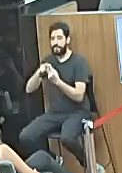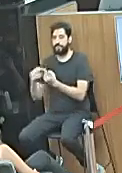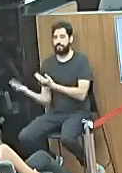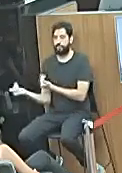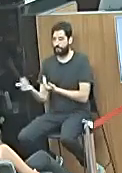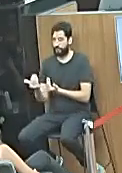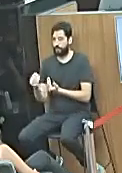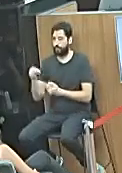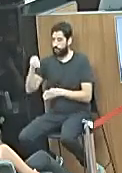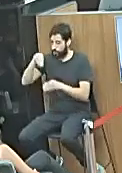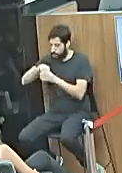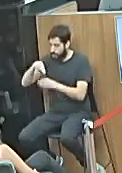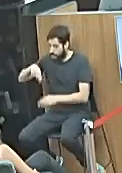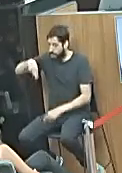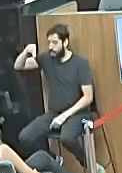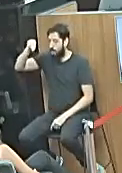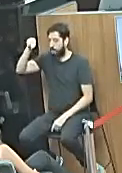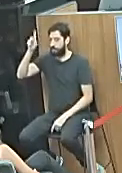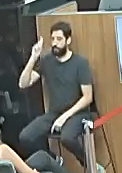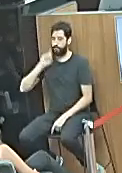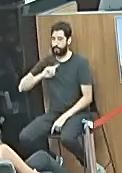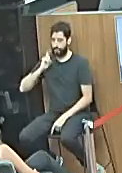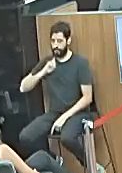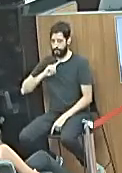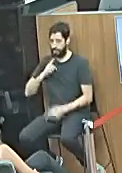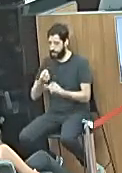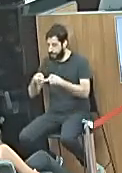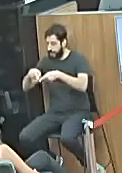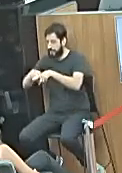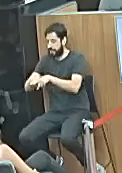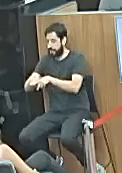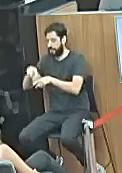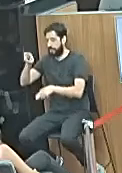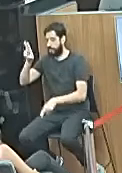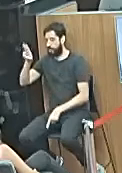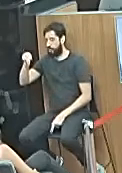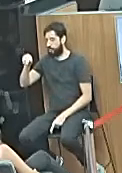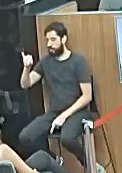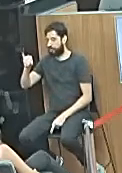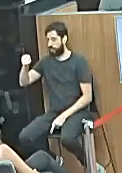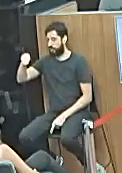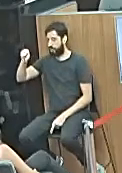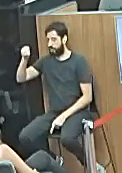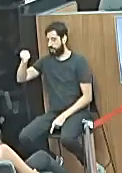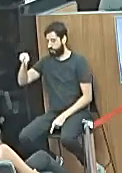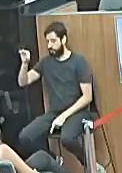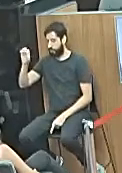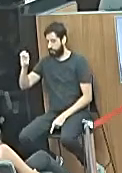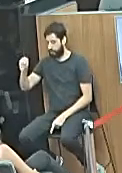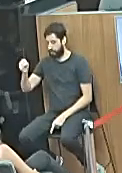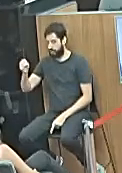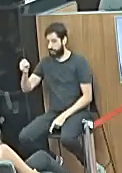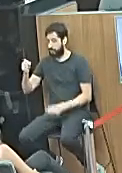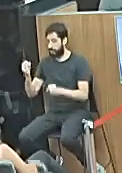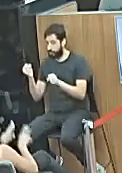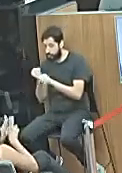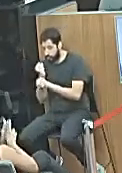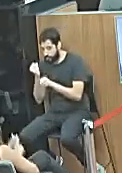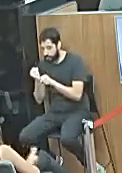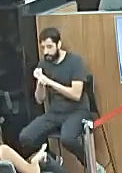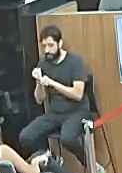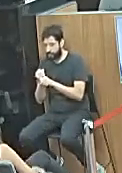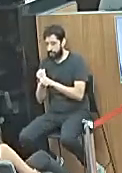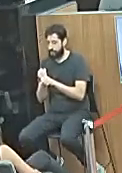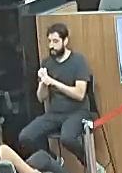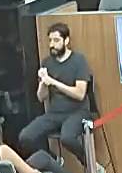em parceria com a unimontes construir o circuito cultural e turístico do